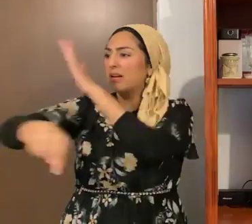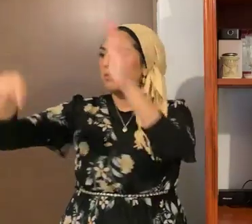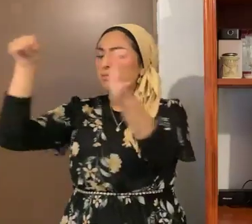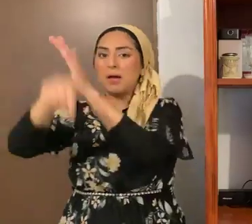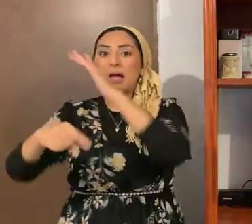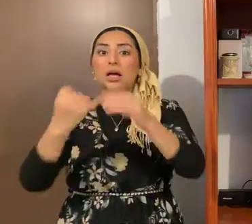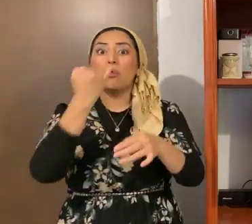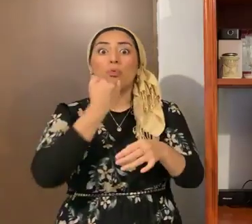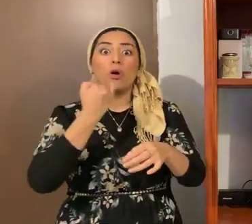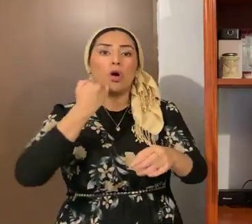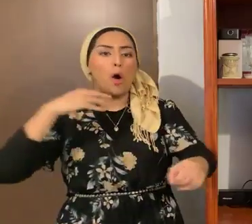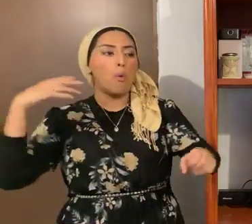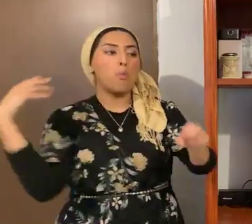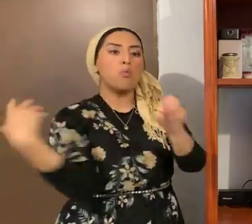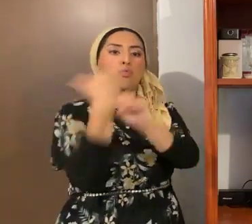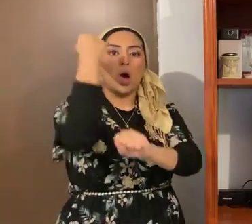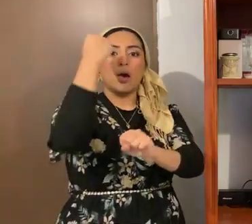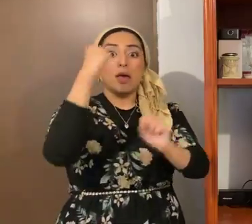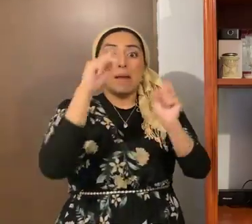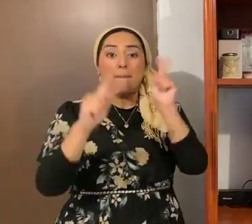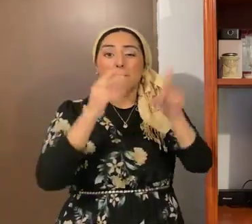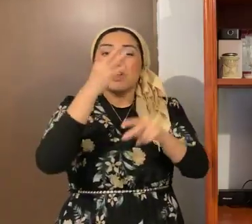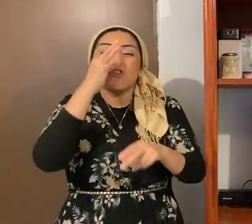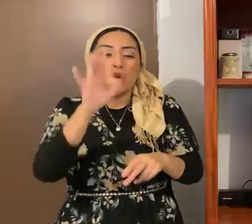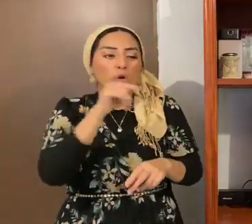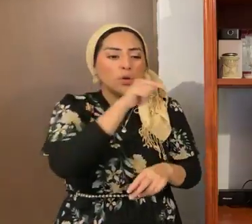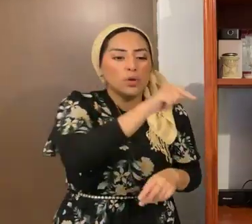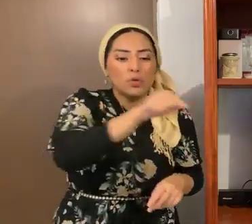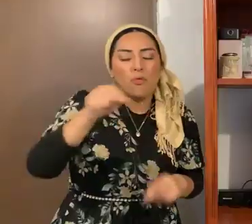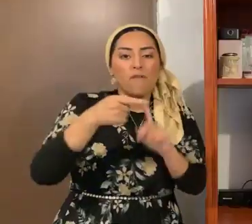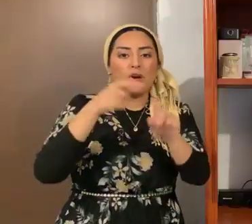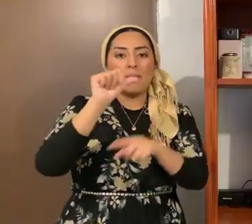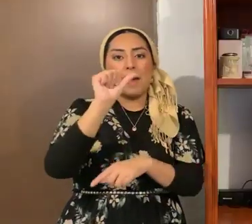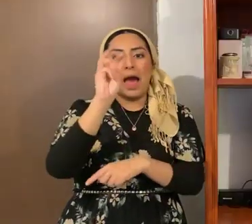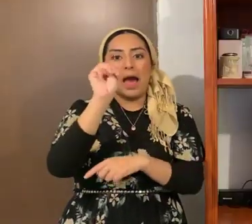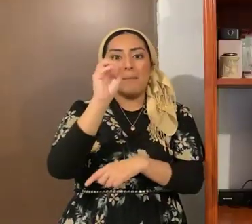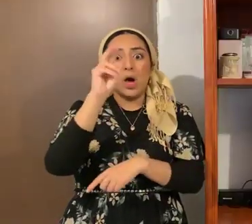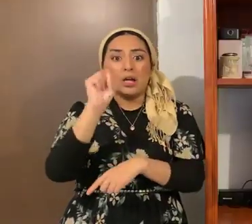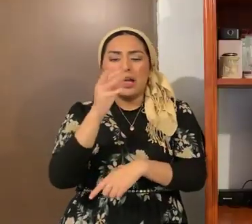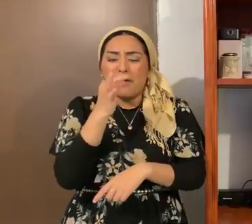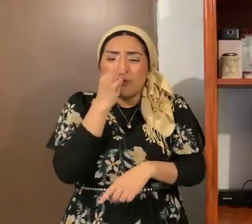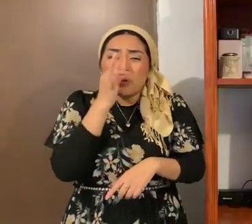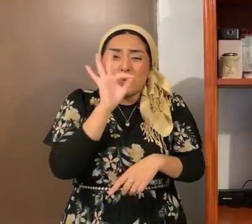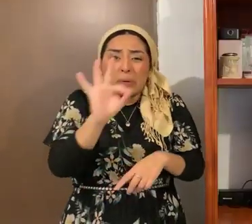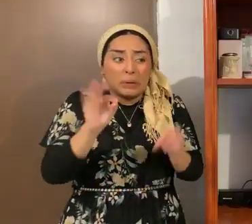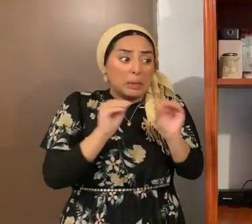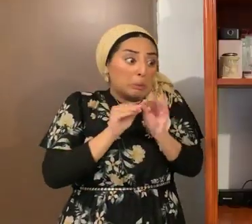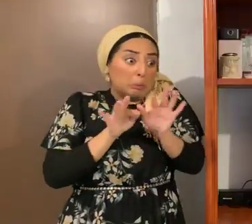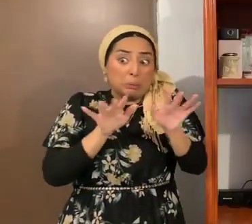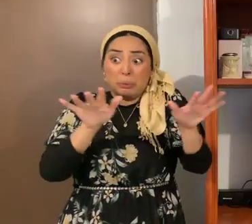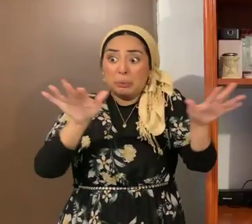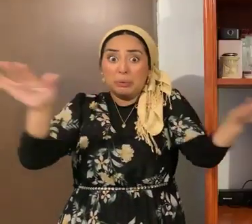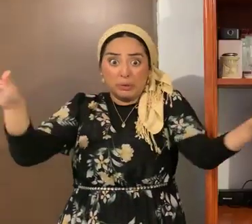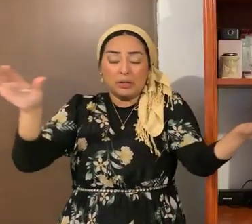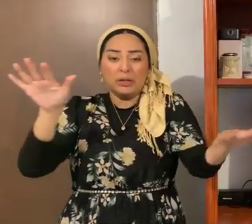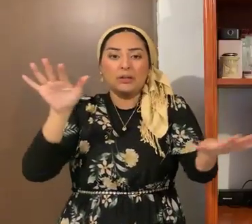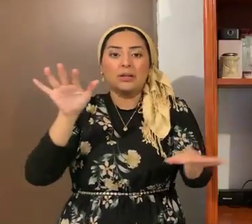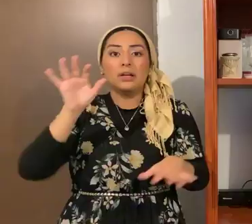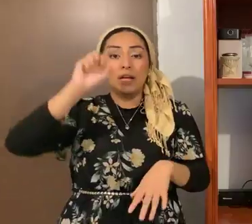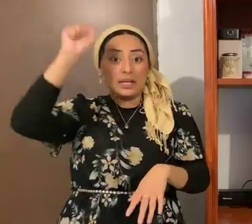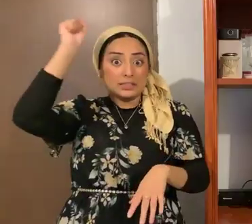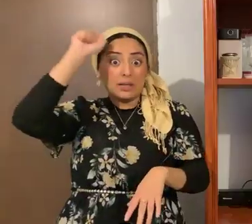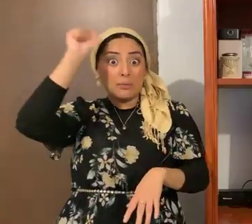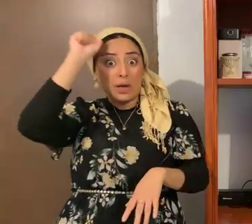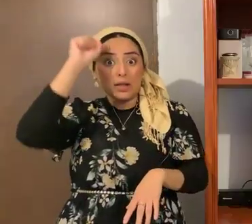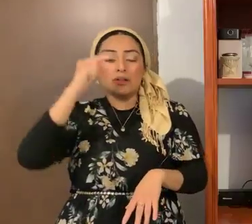los que quedaron fueron dispersos, de tal manera que no quedaron 2 de ellos juntos. El pueblo entonces dijo a Samuel: ¿quiénes son los que decían: